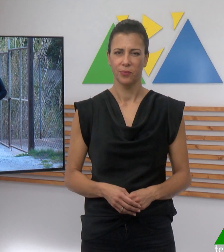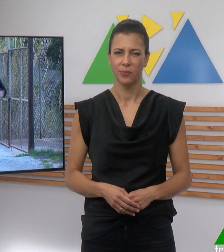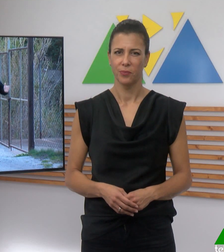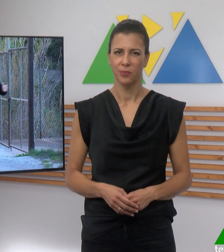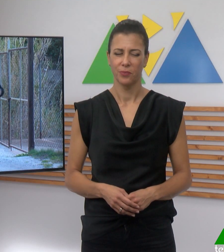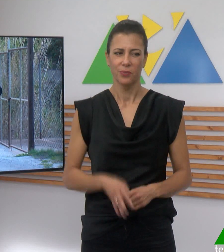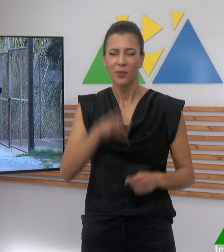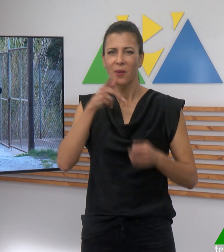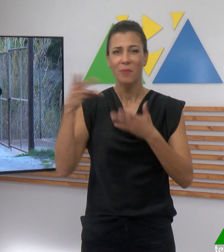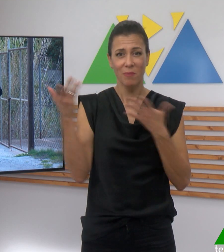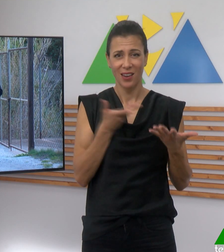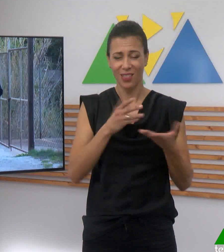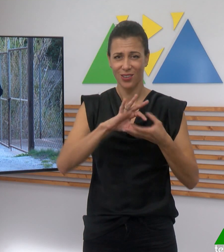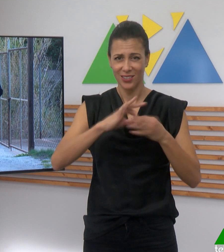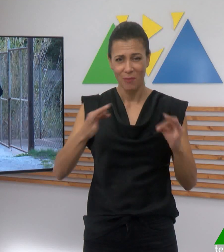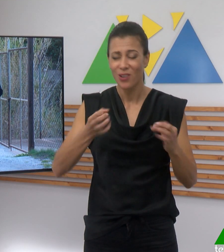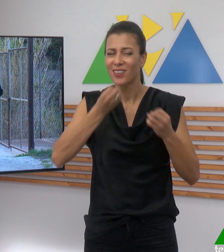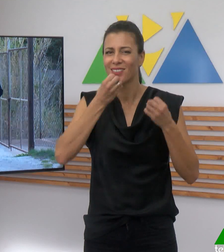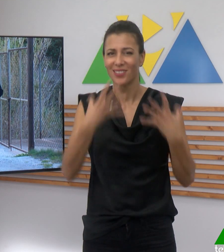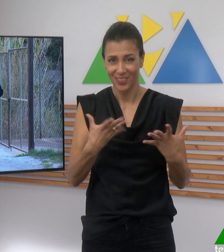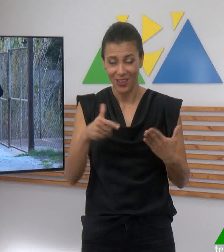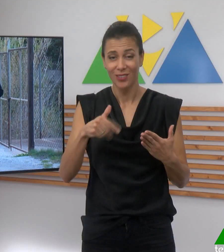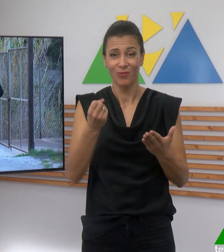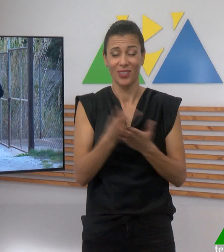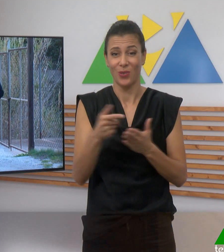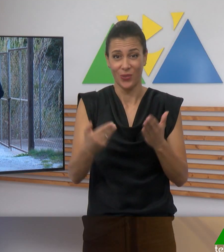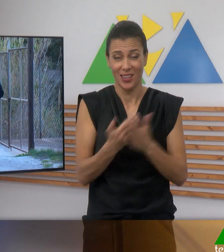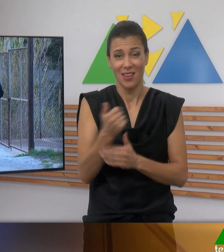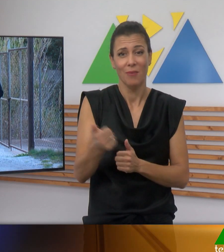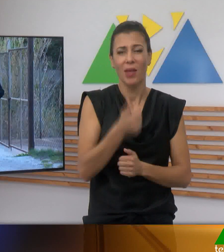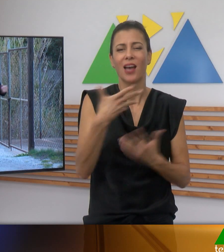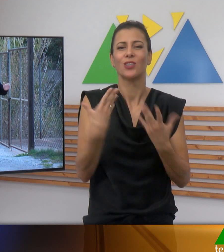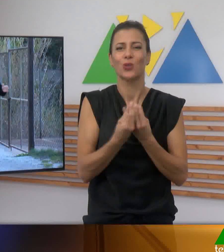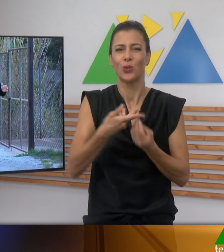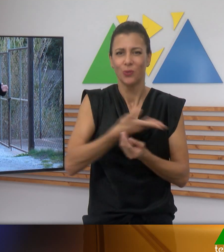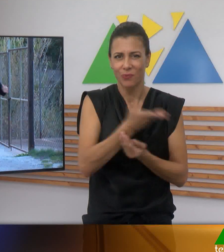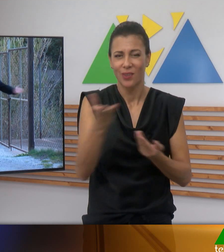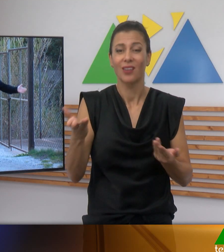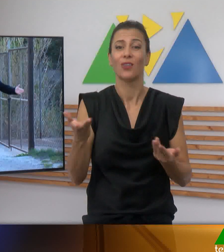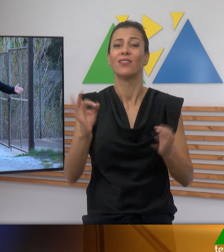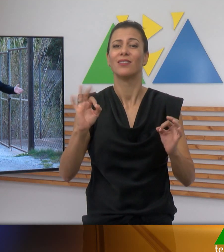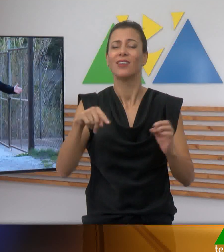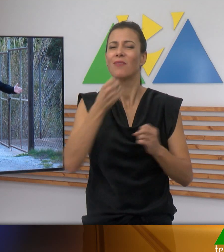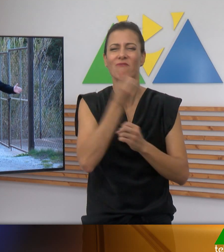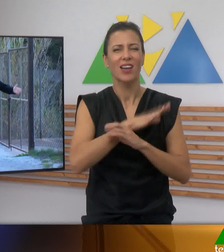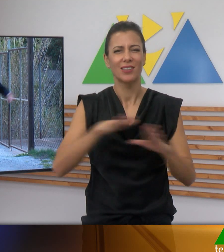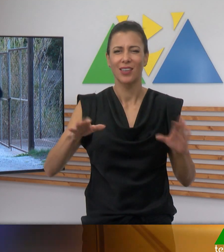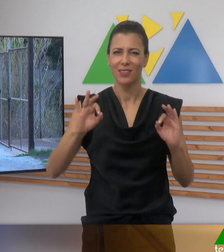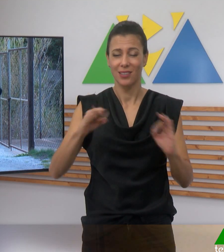bienvenidos amigos qué tal un día más ya con todos ustedes aquí en nuestra fantástica alquería ya saben